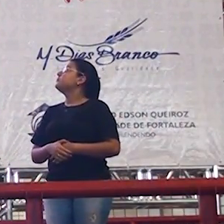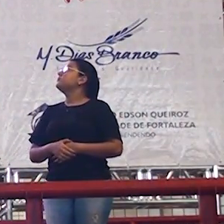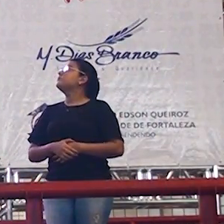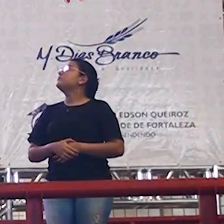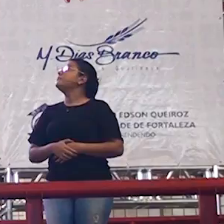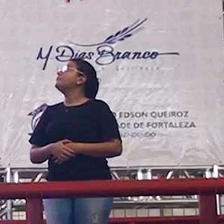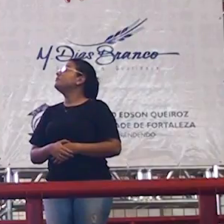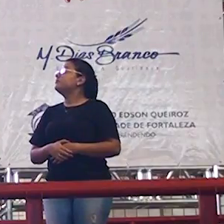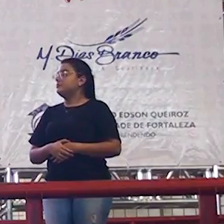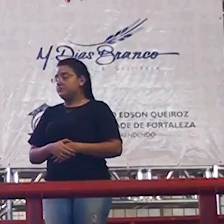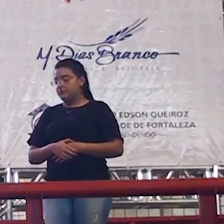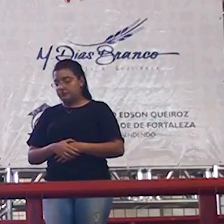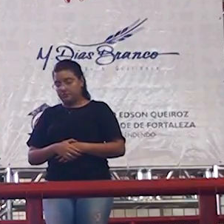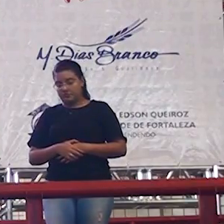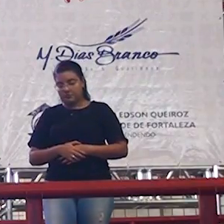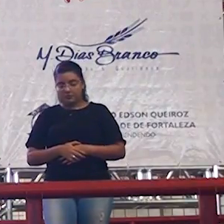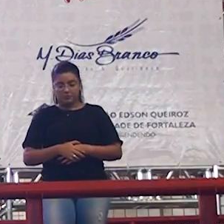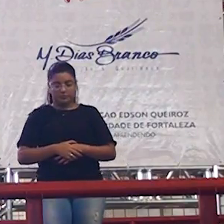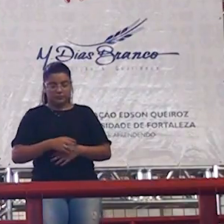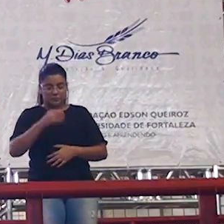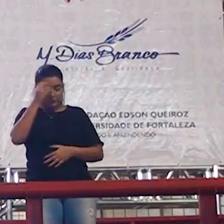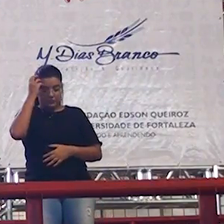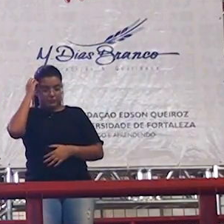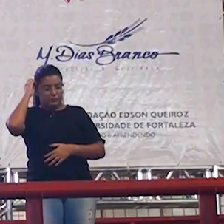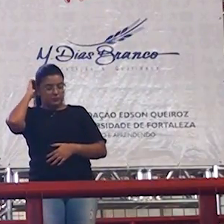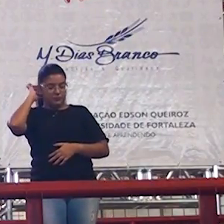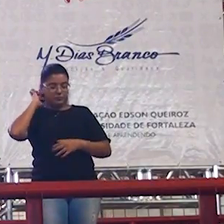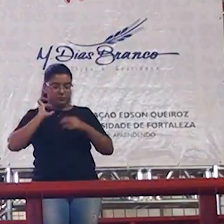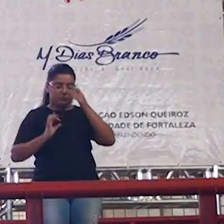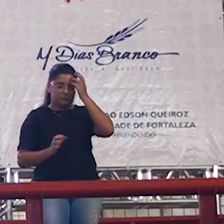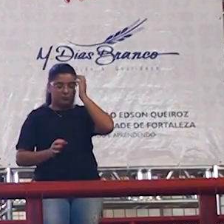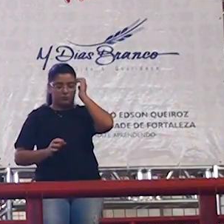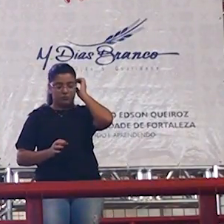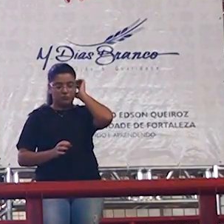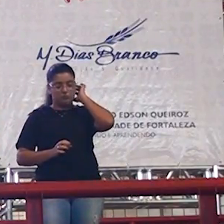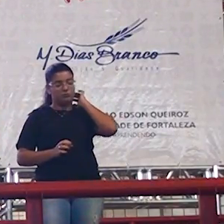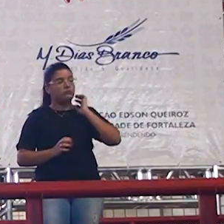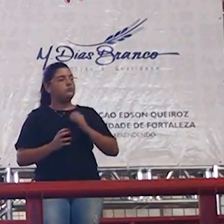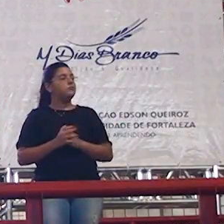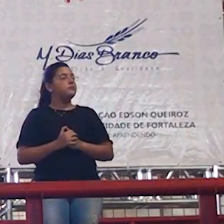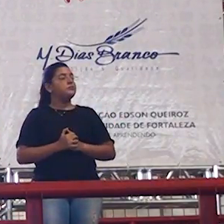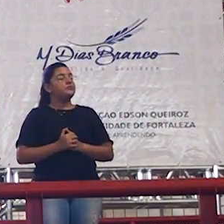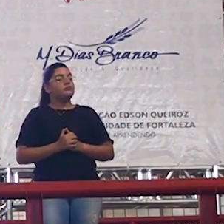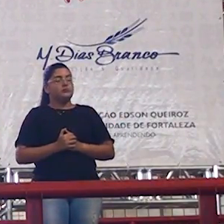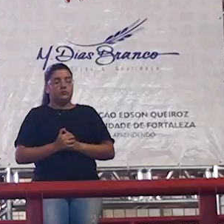Certo? Vamos lá. Se é menor, vamos usar a desigualdade.